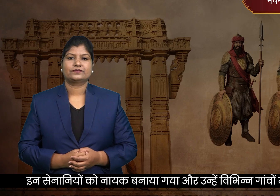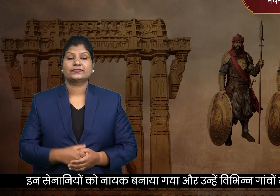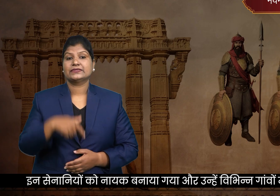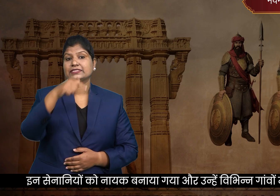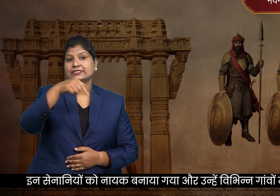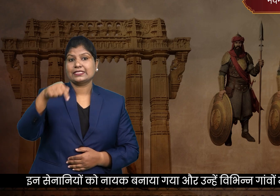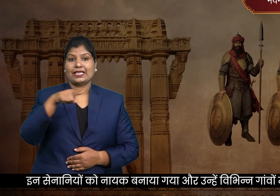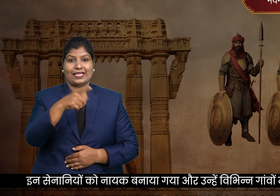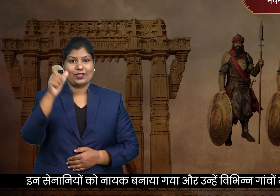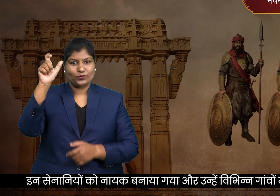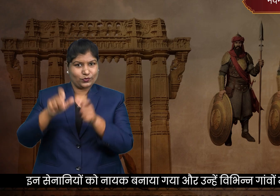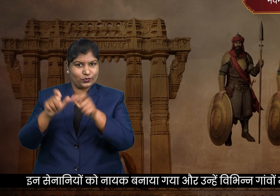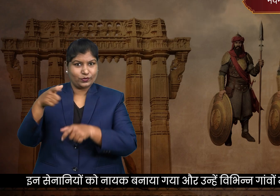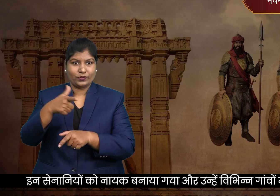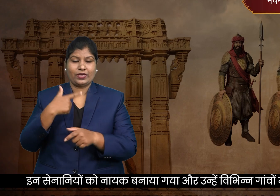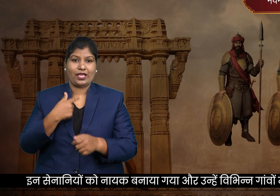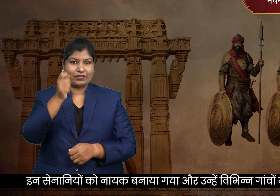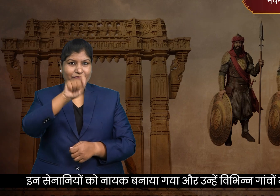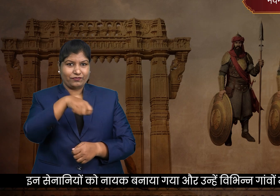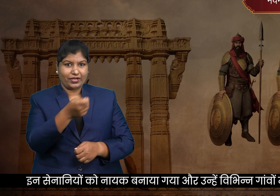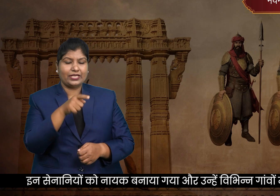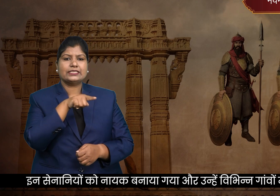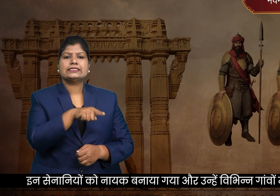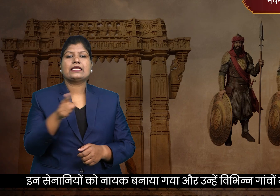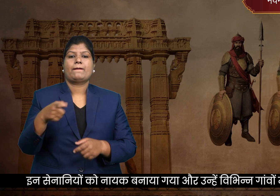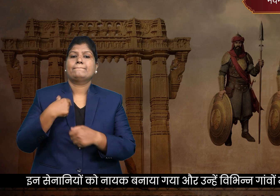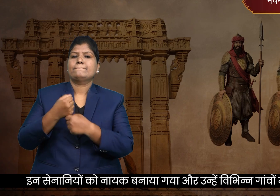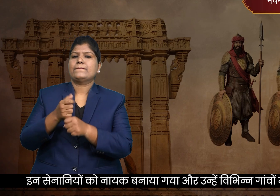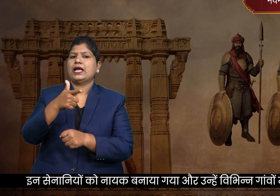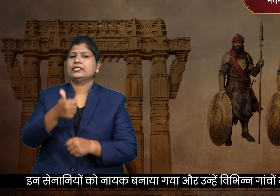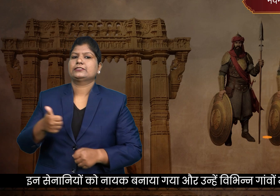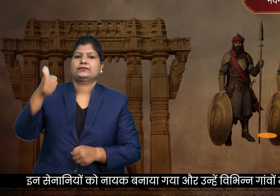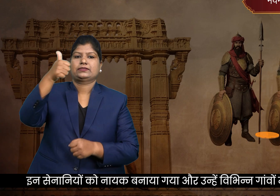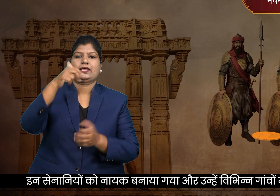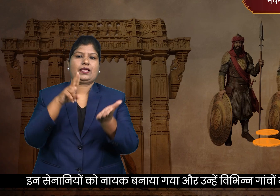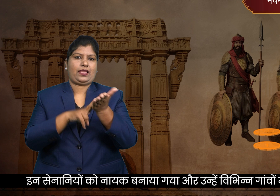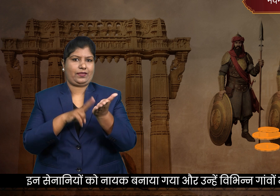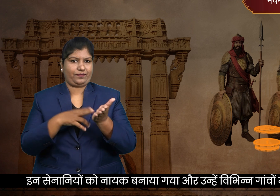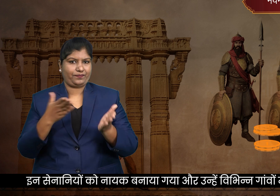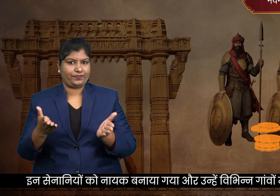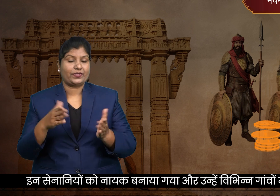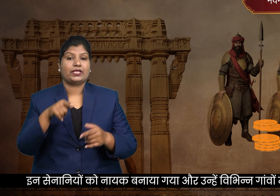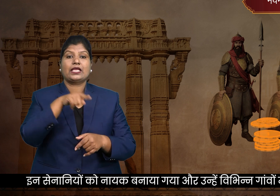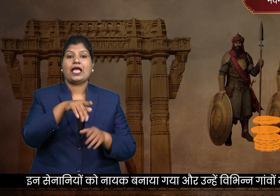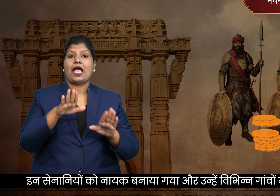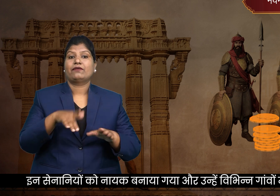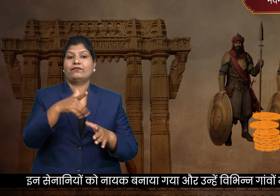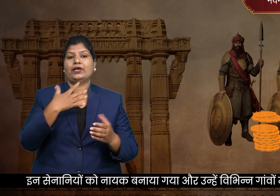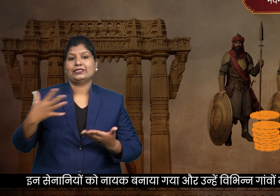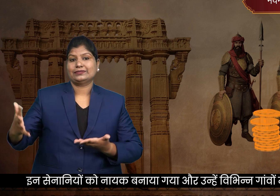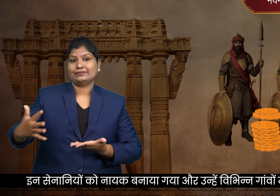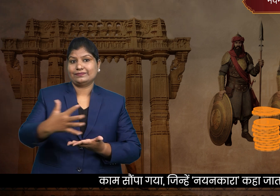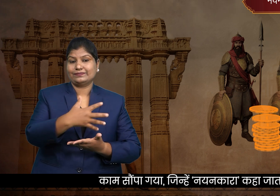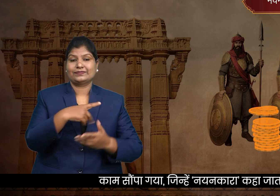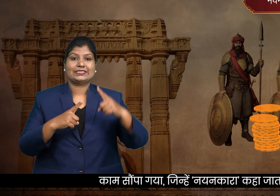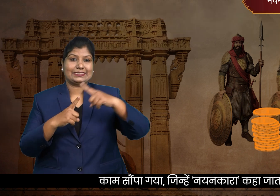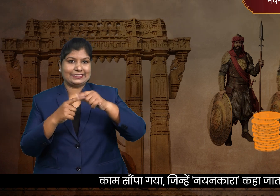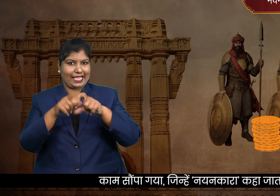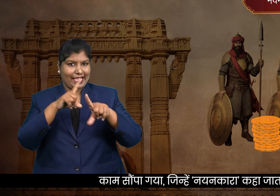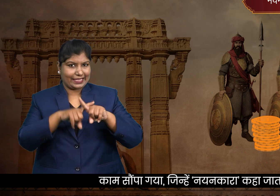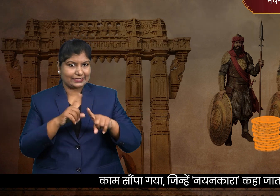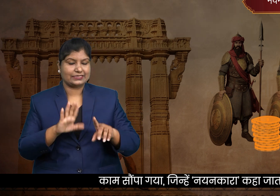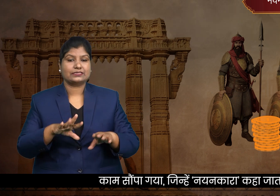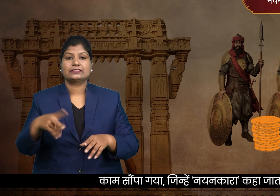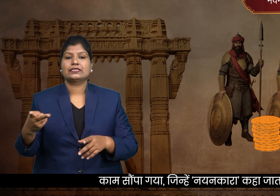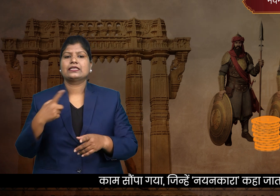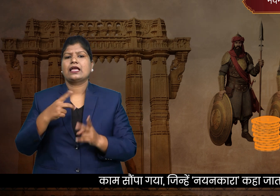इन सेनानियों को नायक बनाया गया और उन्हें विभिन्न गांवों में कर इकट्ठा करने का काम सौंपा